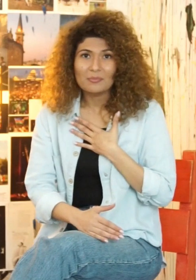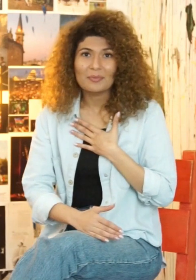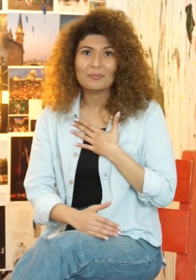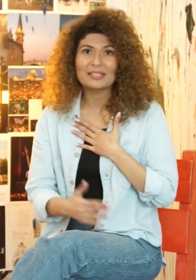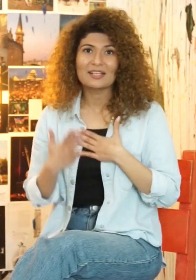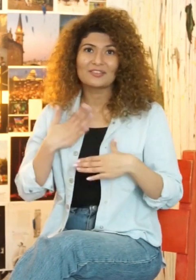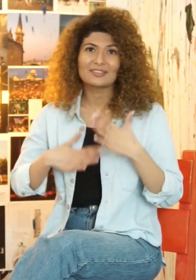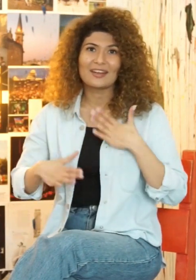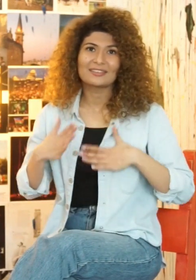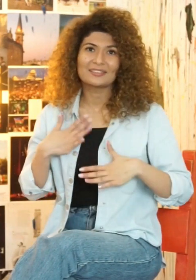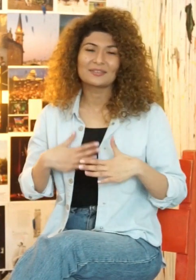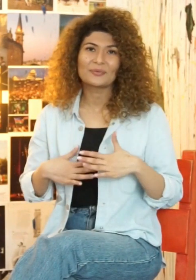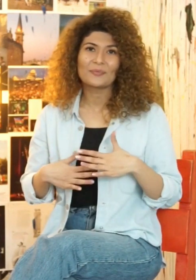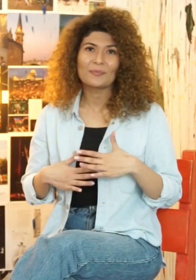Məni sevindirəydin.